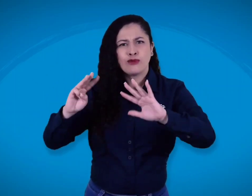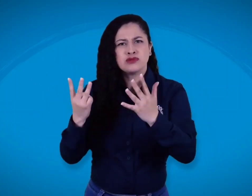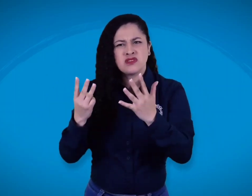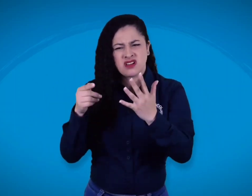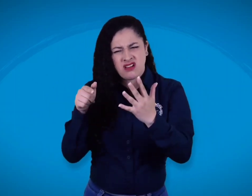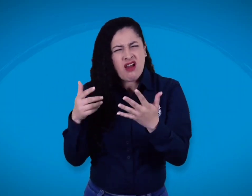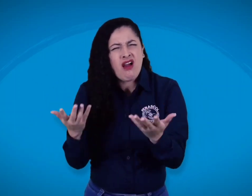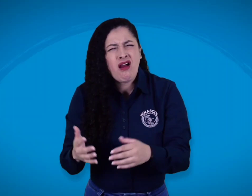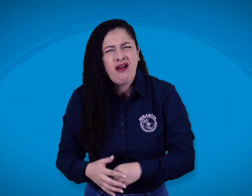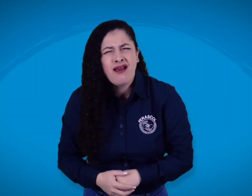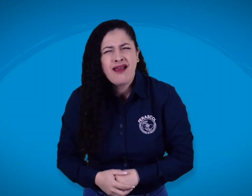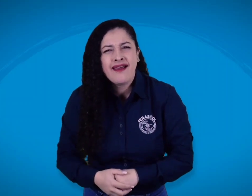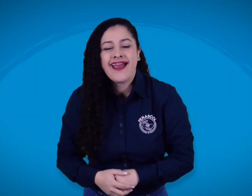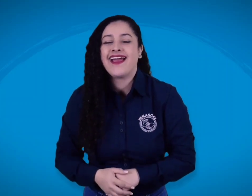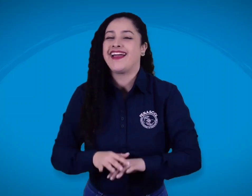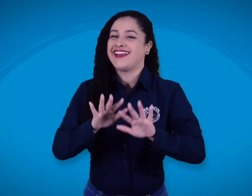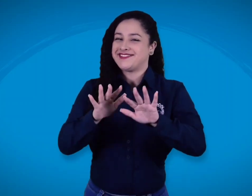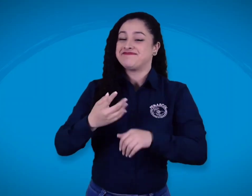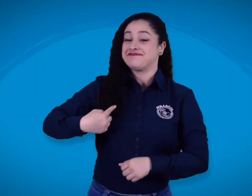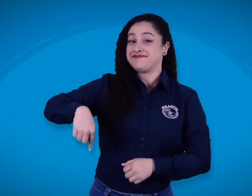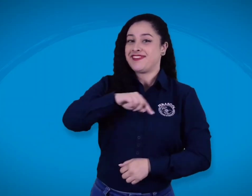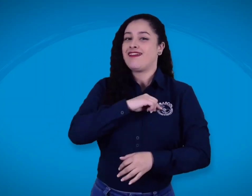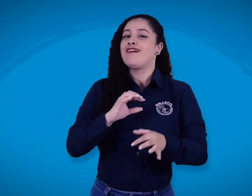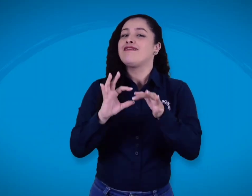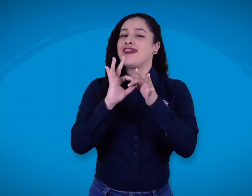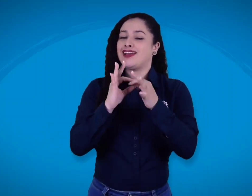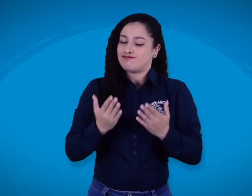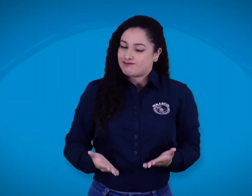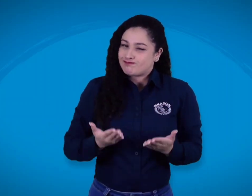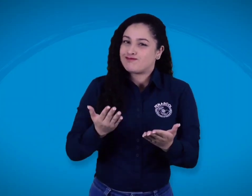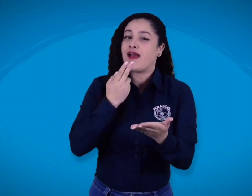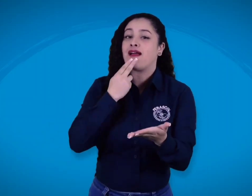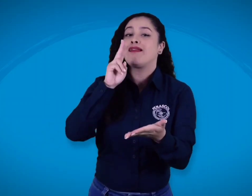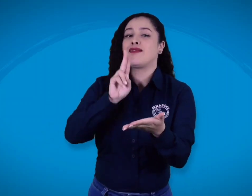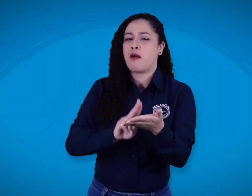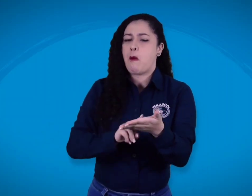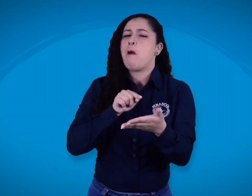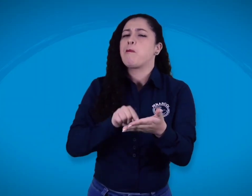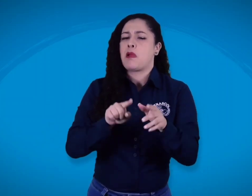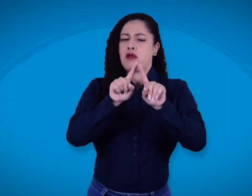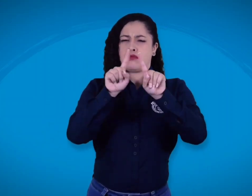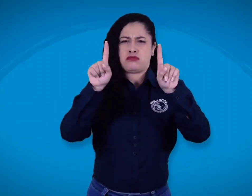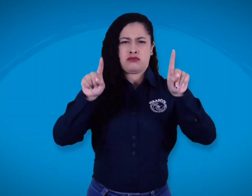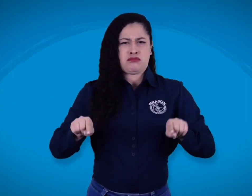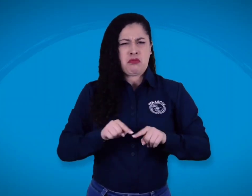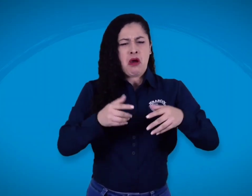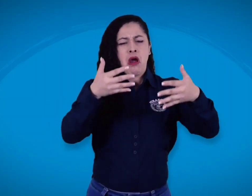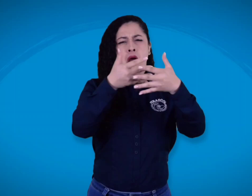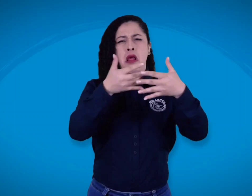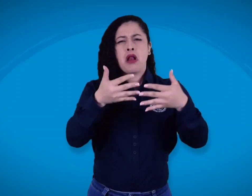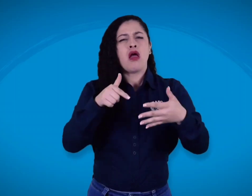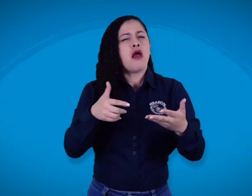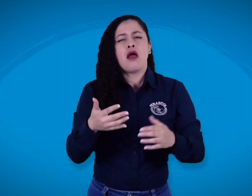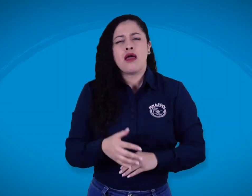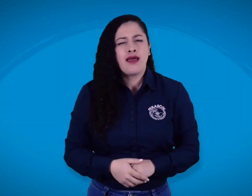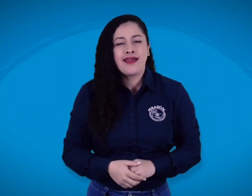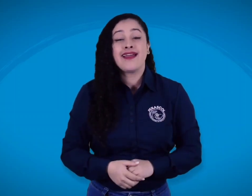información del octavo congreso nosotros desde finales col tenemos para ustedes un escrito